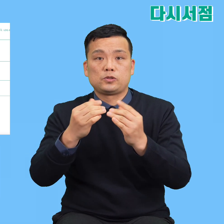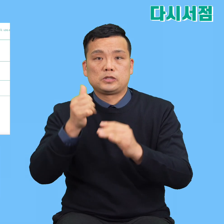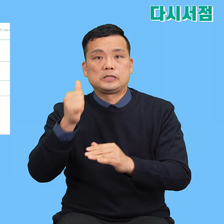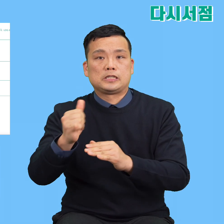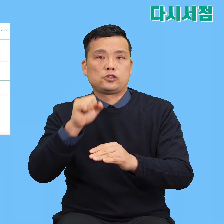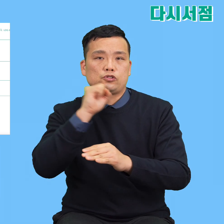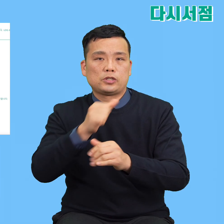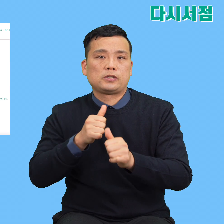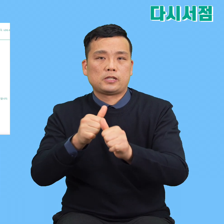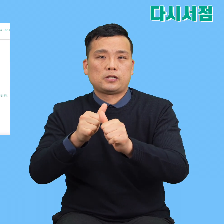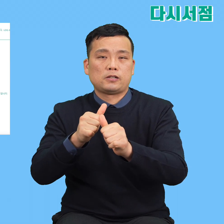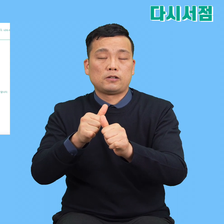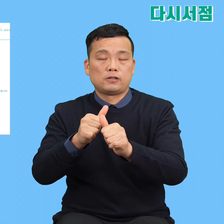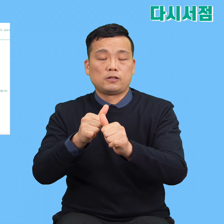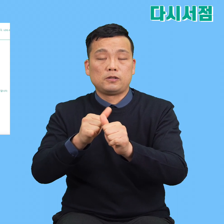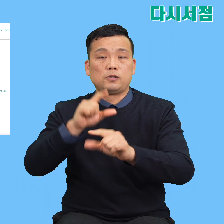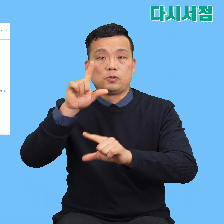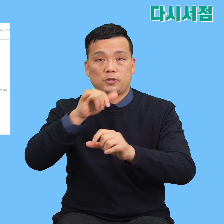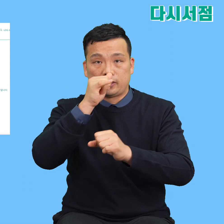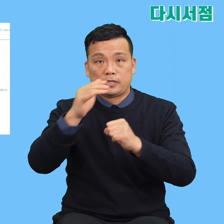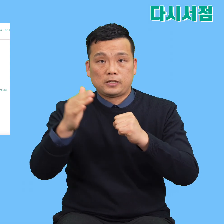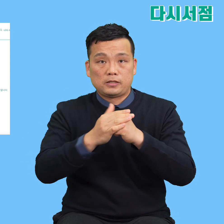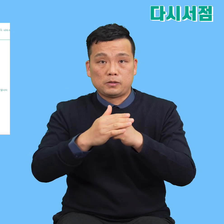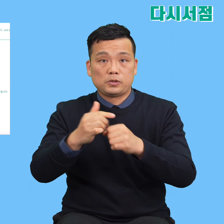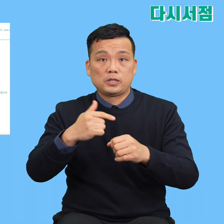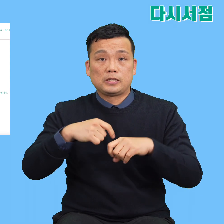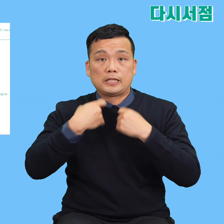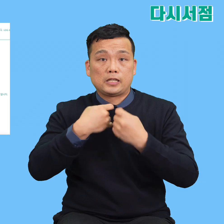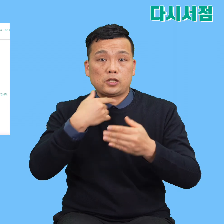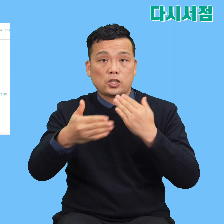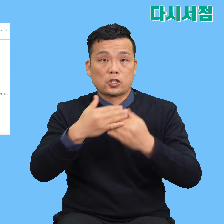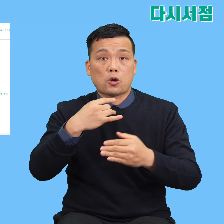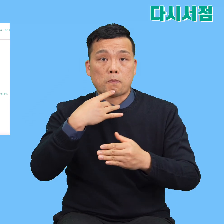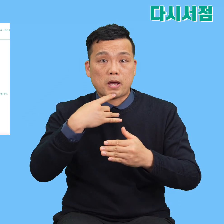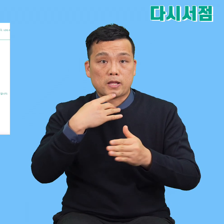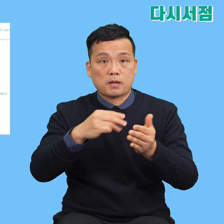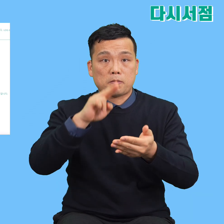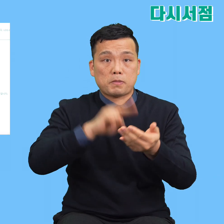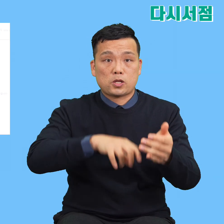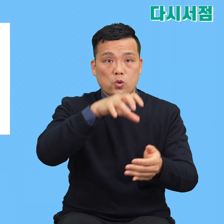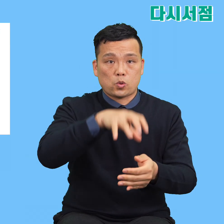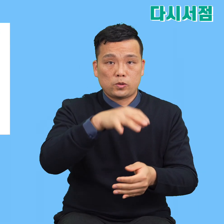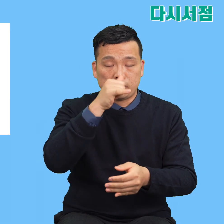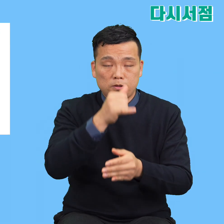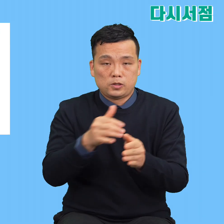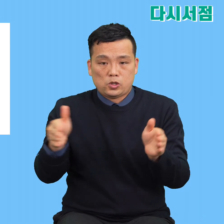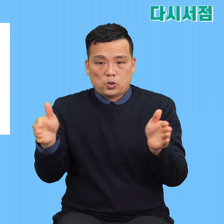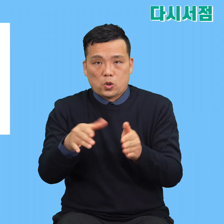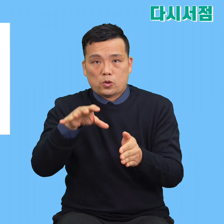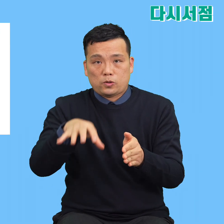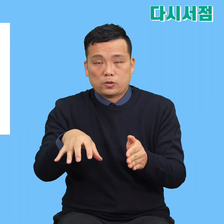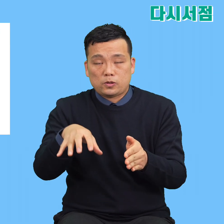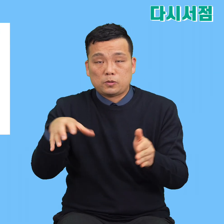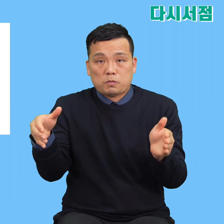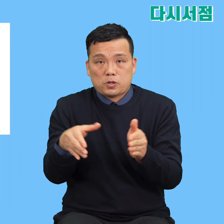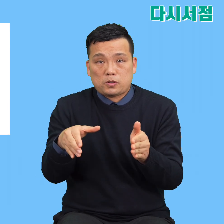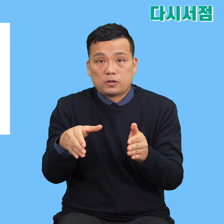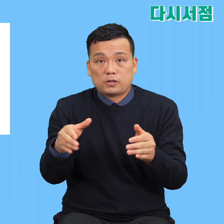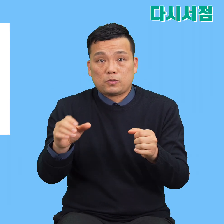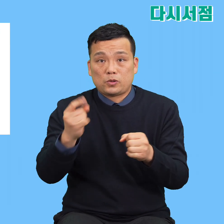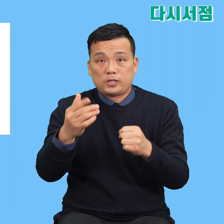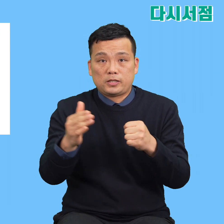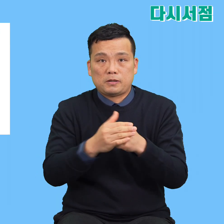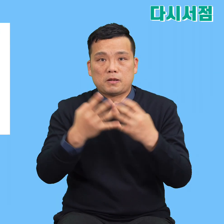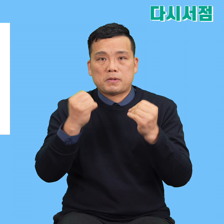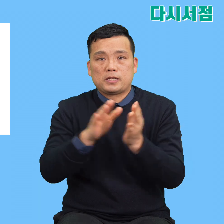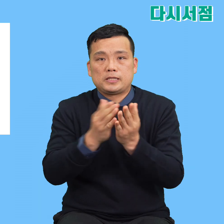때문이죠. 에세이만 입고받는 서점도 있고, 규모가 작아 많은 책을 취급하지 못하는 서점도